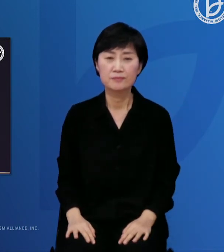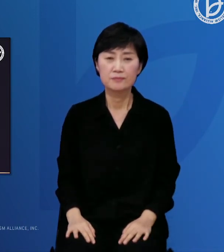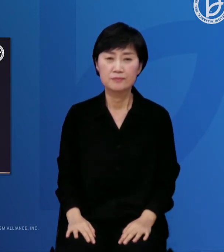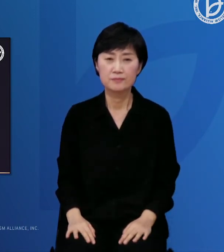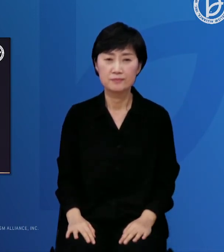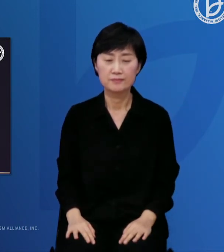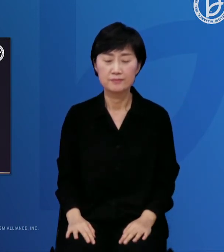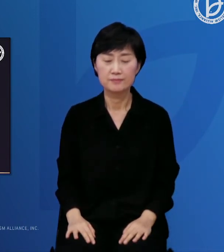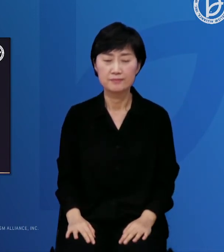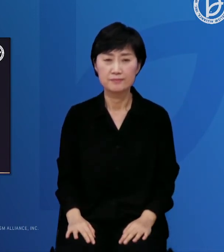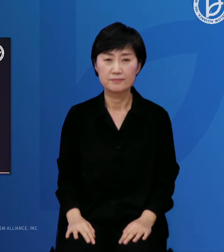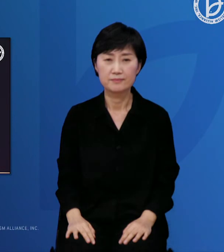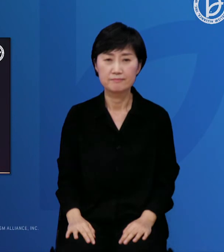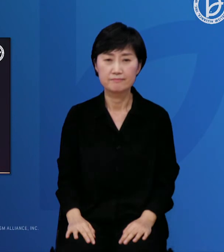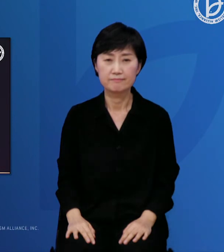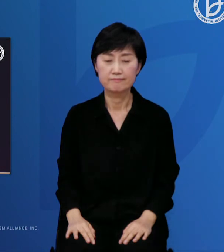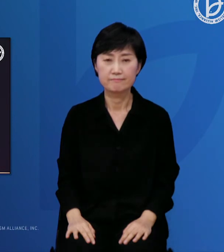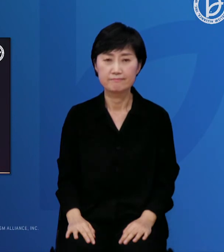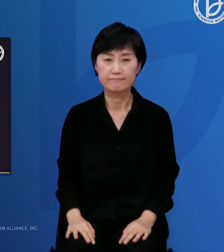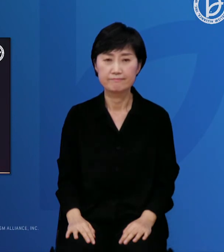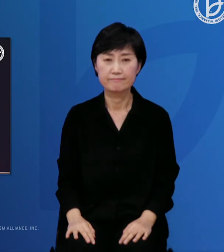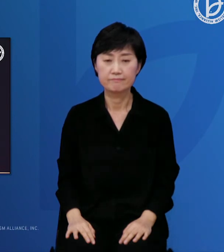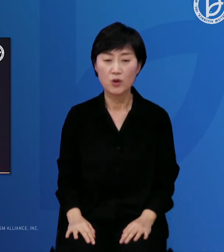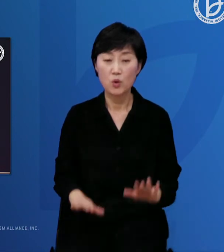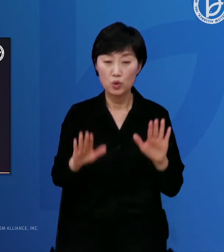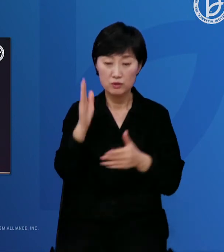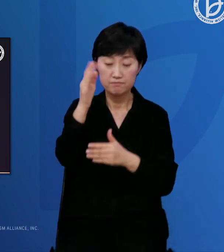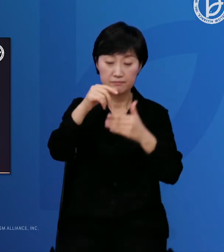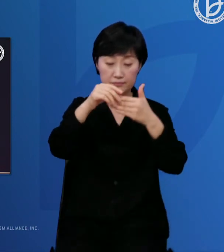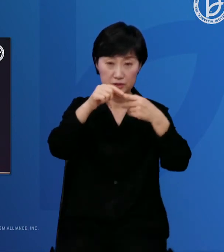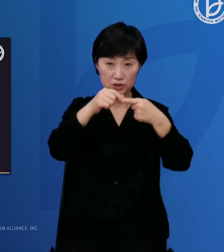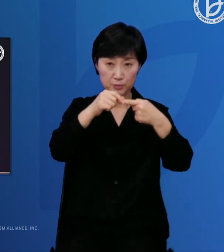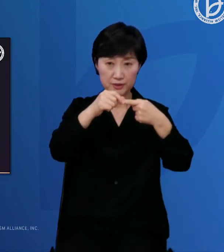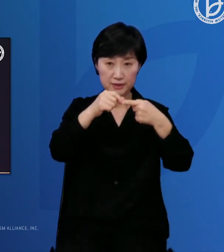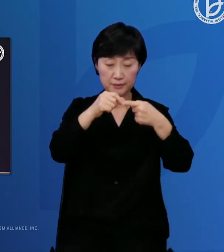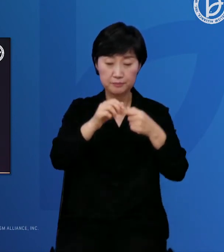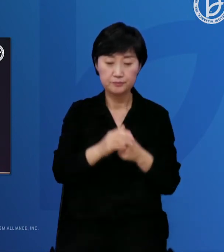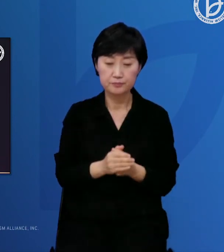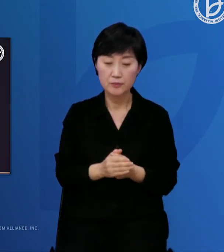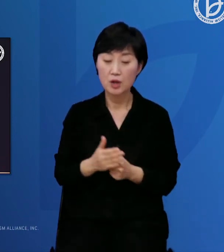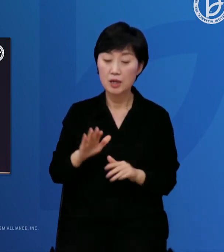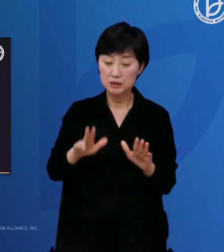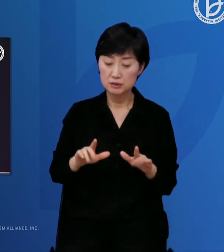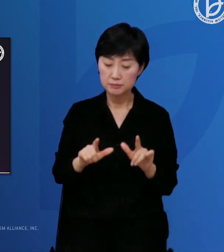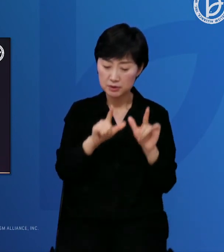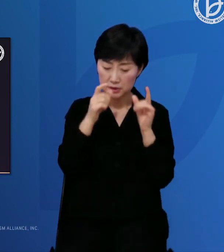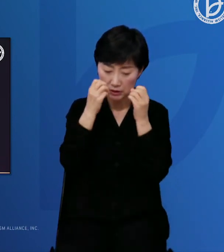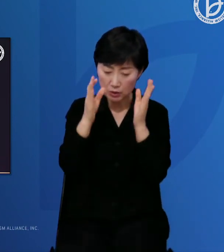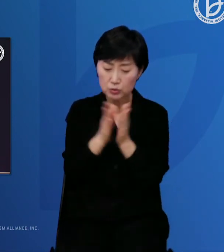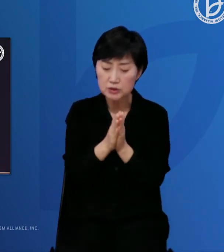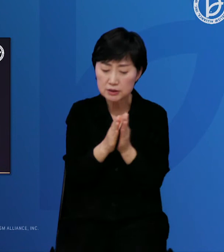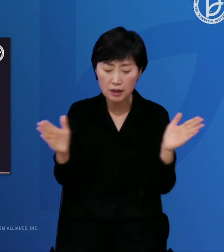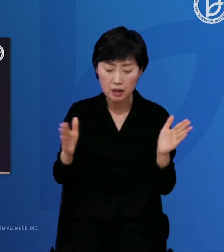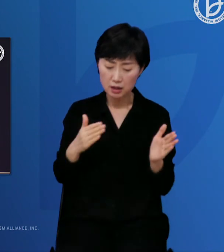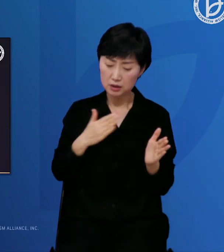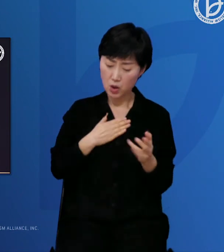of darkness will break down before us. 첫째입니다. Number one, 어떻게 가야 되겠습니까? then how must we head